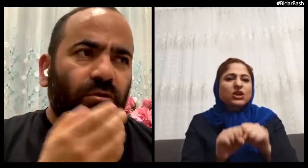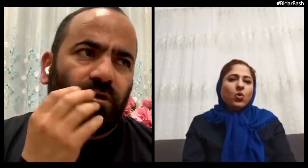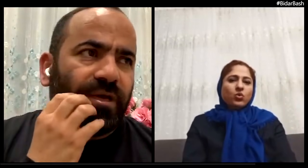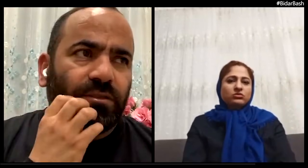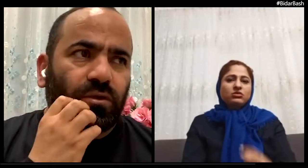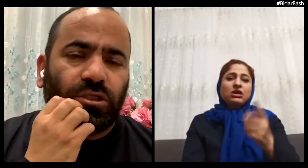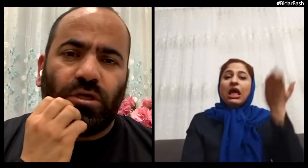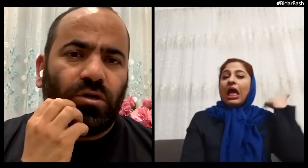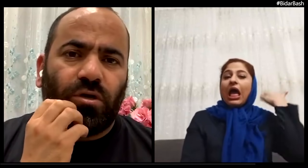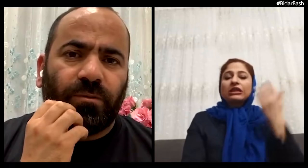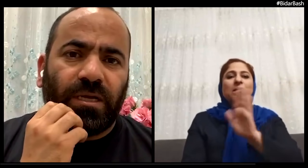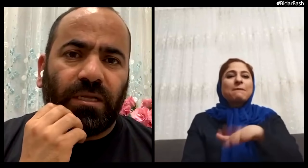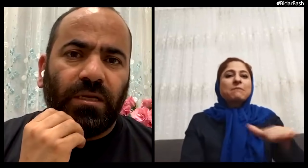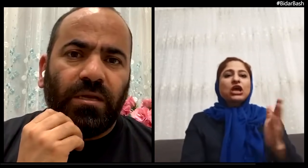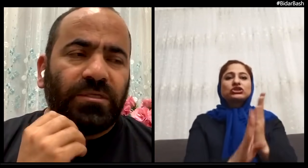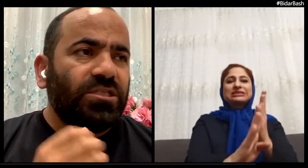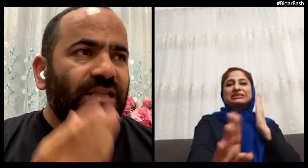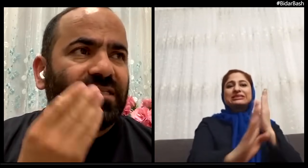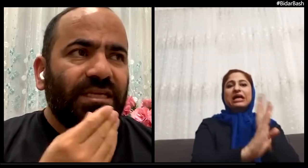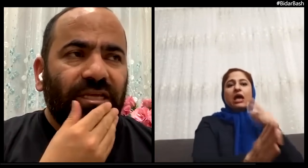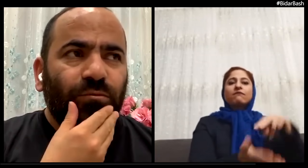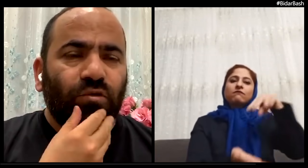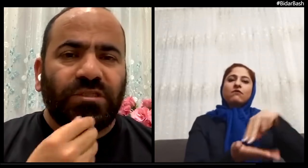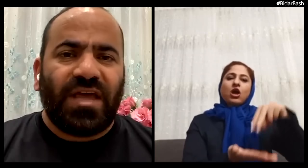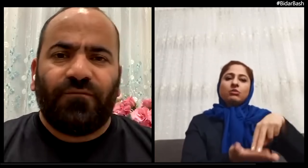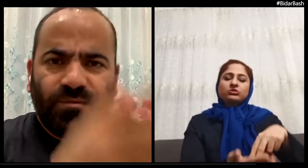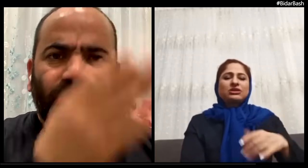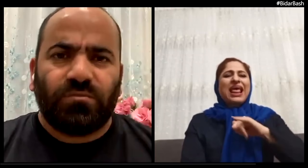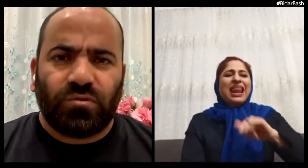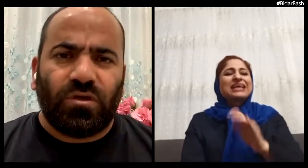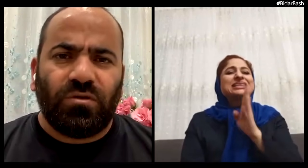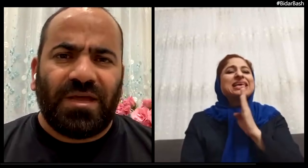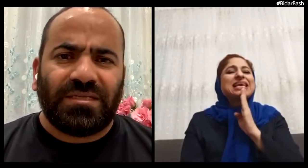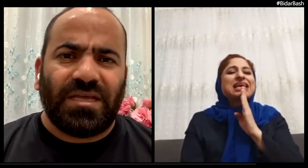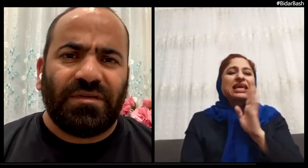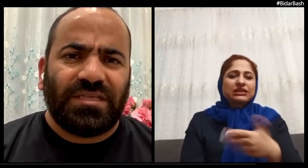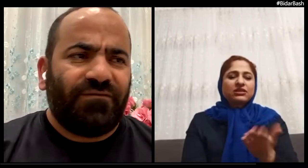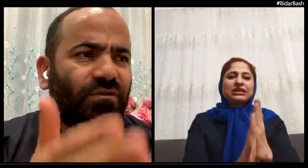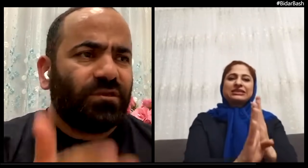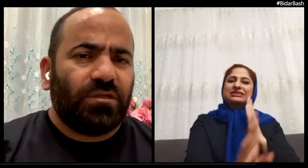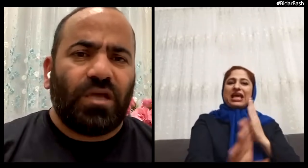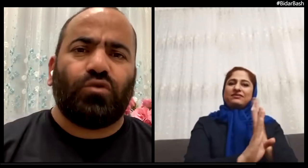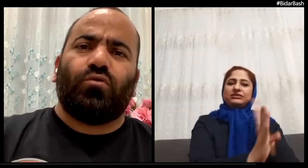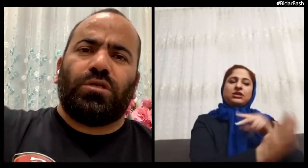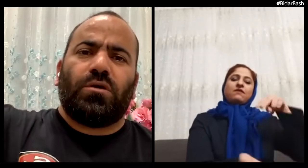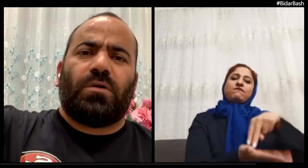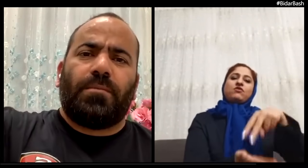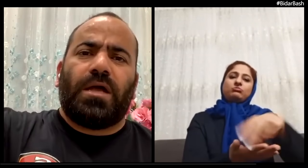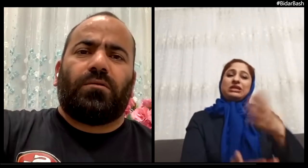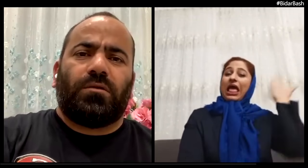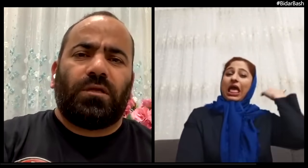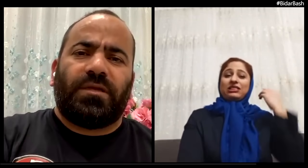بگم چیکار کنه بعضی رو، چرا این کار رو میکردن؟ مثلا نزدیک عید میشد صف وای میستادیم، یادتونه مدرسه همه صف وای میستادیم، از جلو